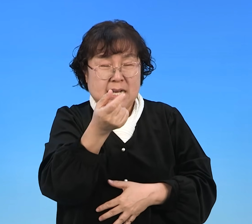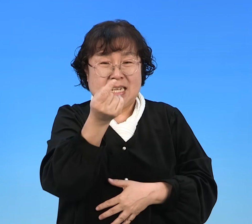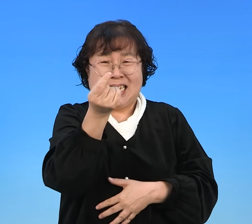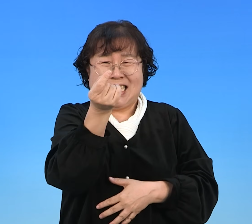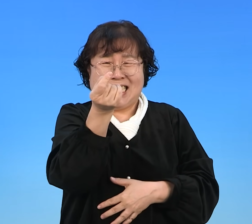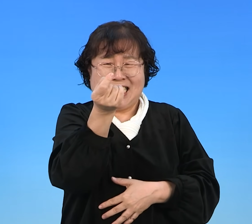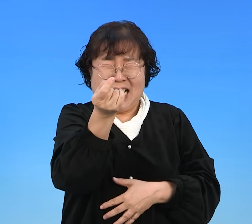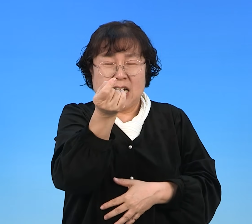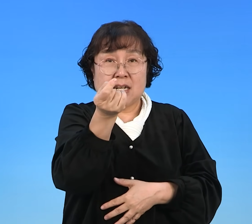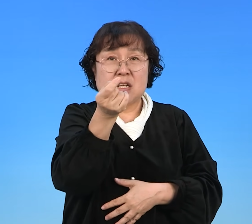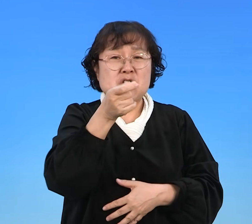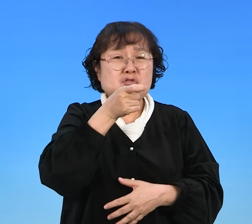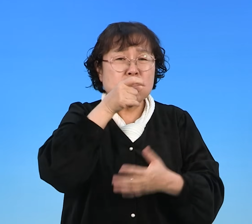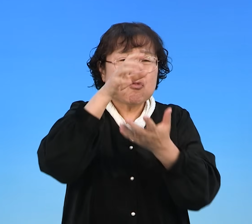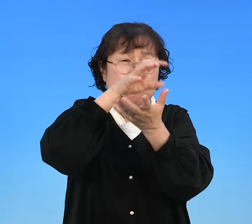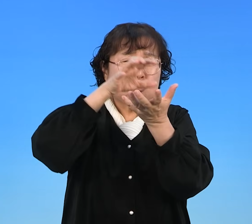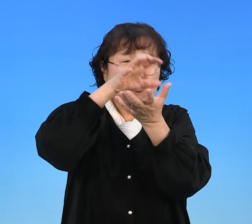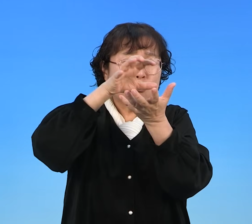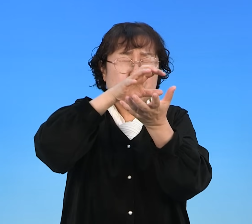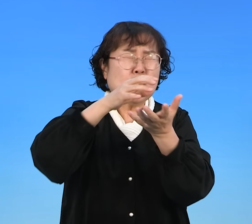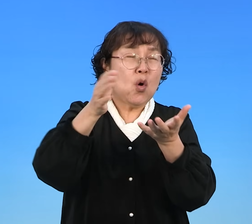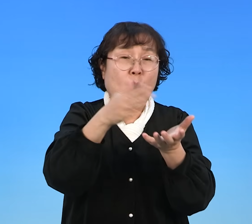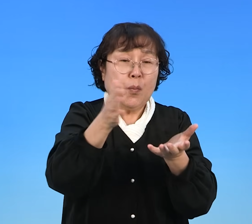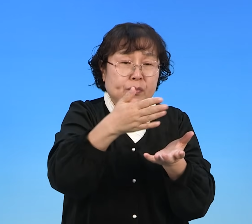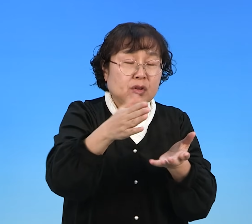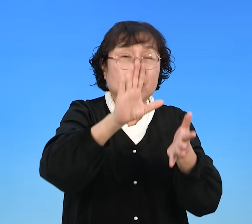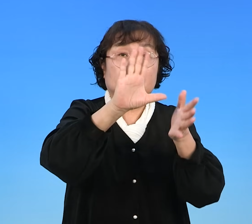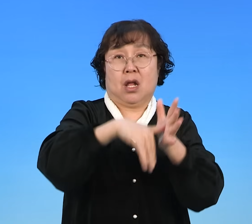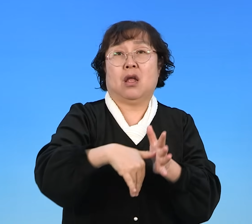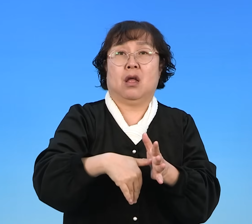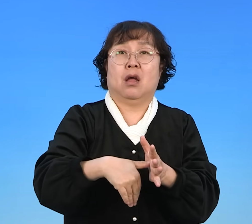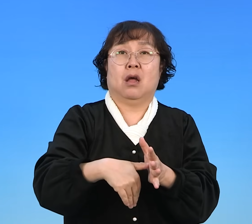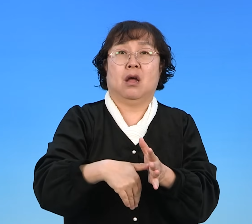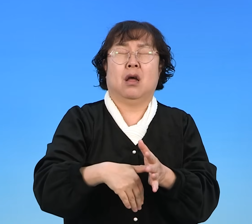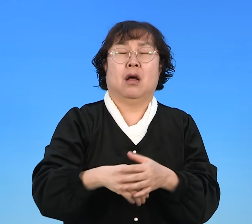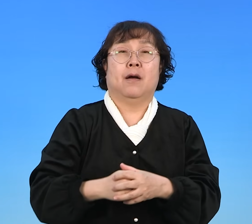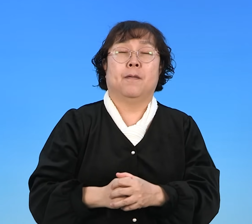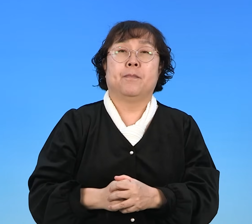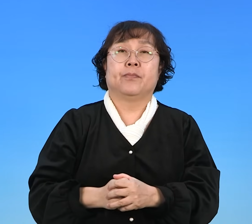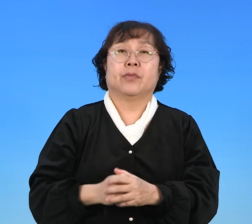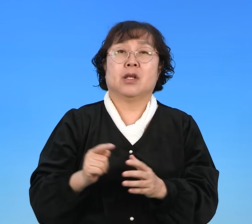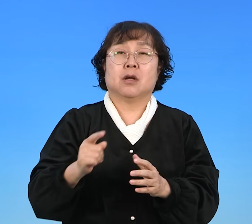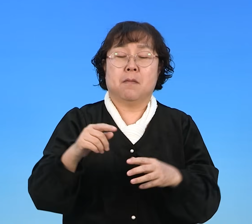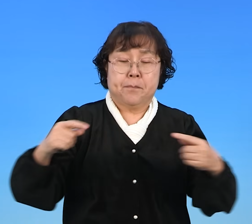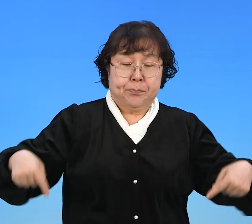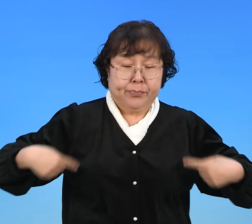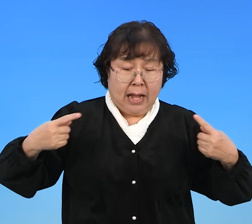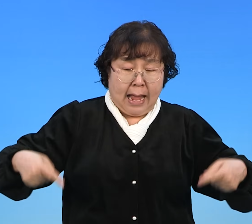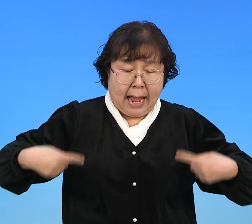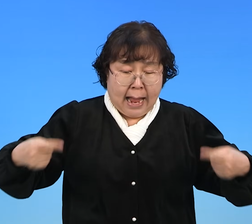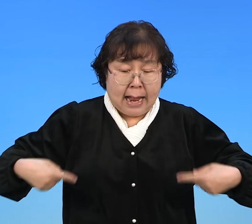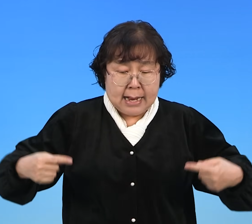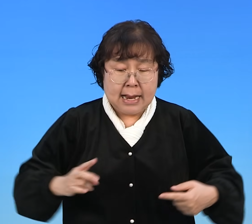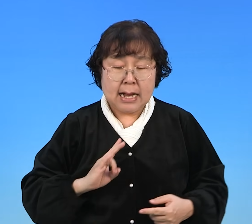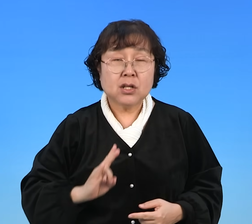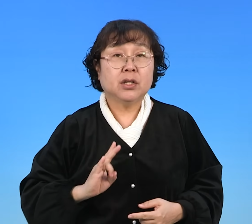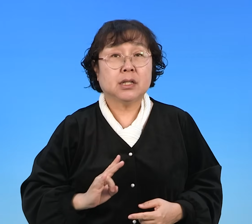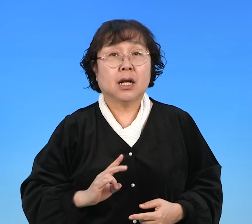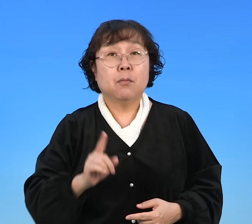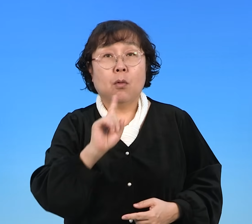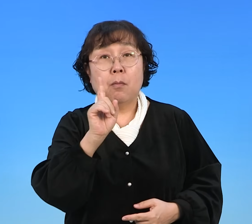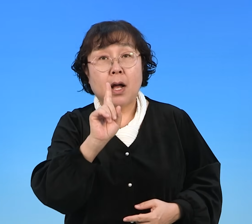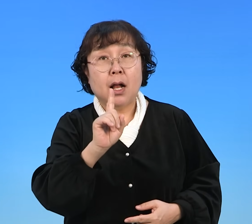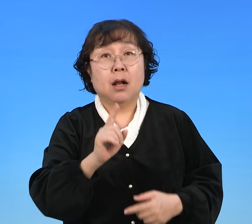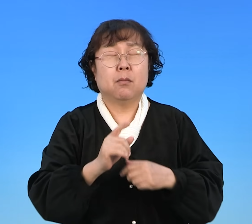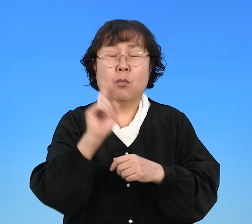손바닥만한 구름도 나중에 나와요. 그냥 아무것도 없는 상황이에요. 그런데 지금 엘리야는 지금 거짓말하고